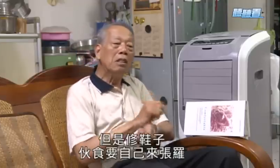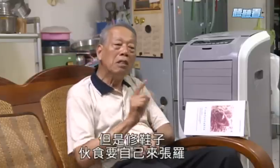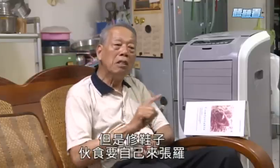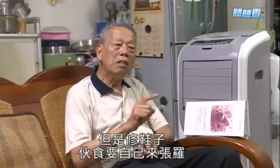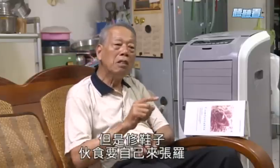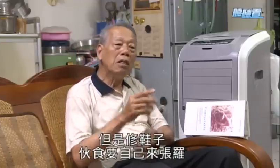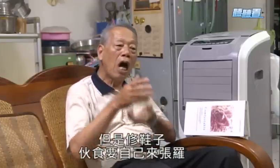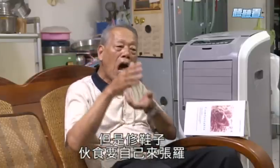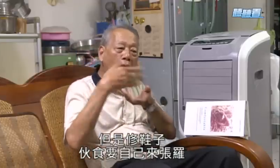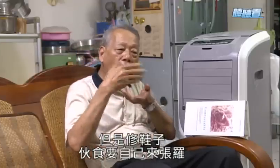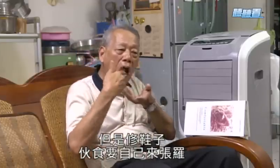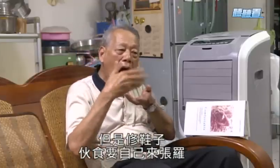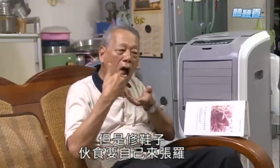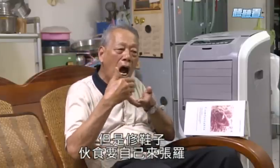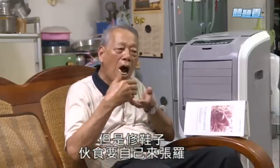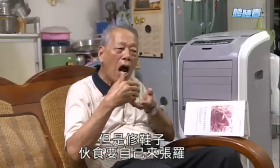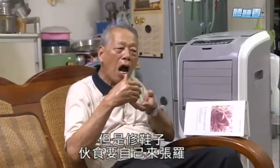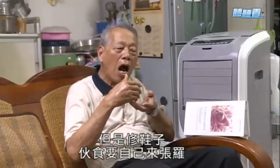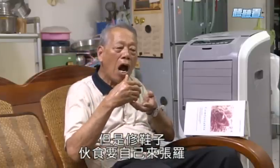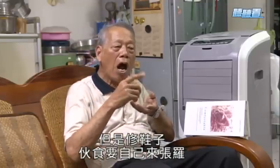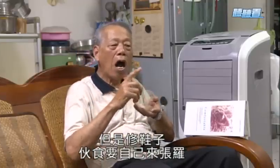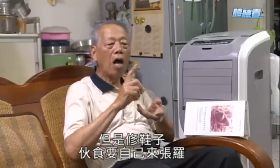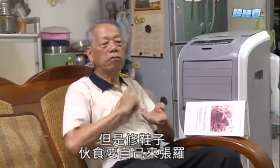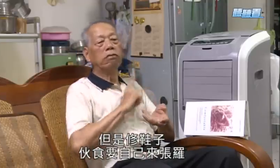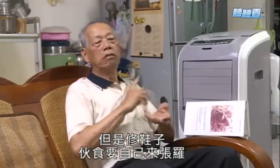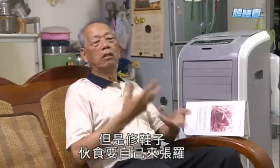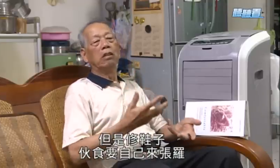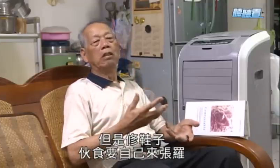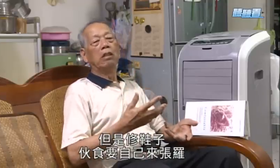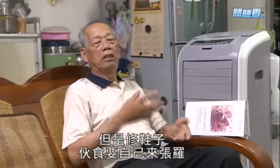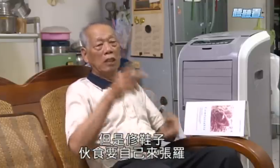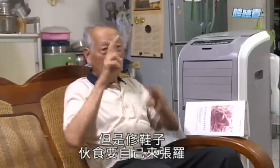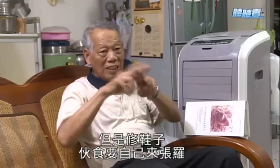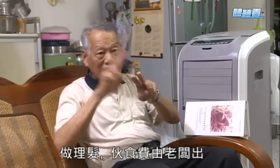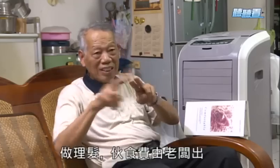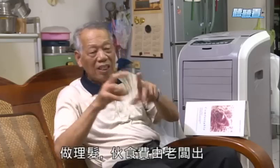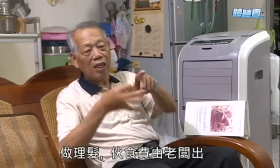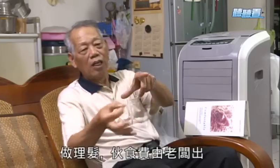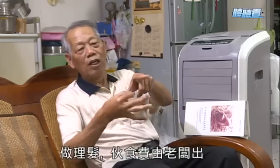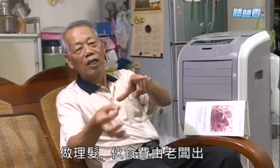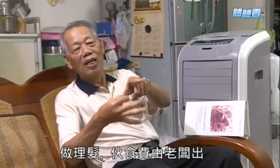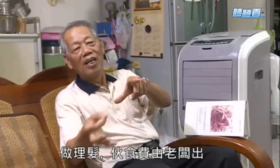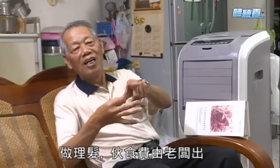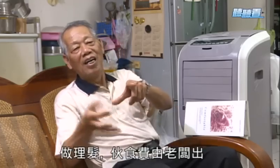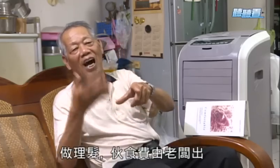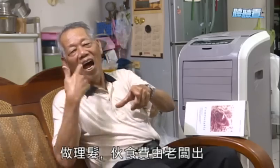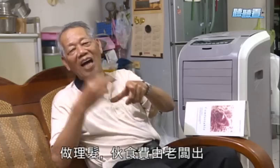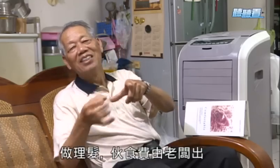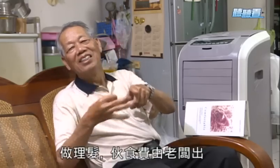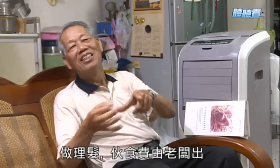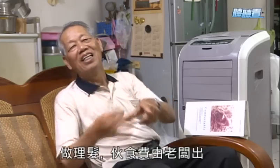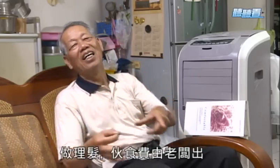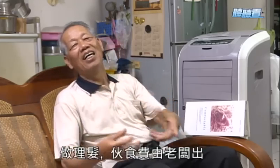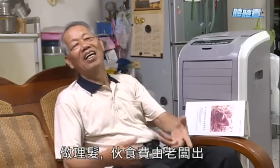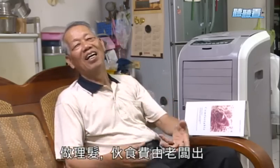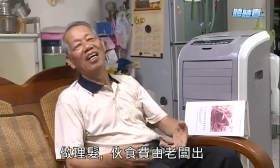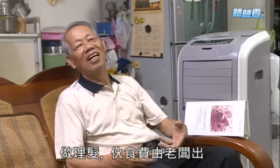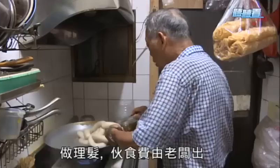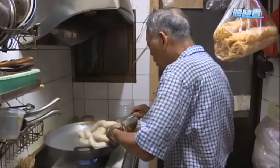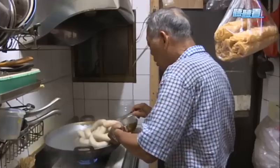但是修鞋子啊，伙食呢要自己来张罗，做理发呢，伙食费由老板出啊。